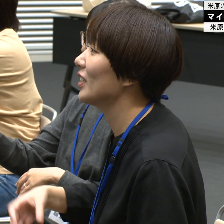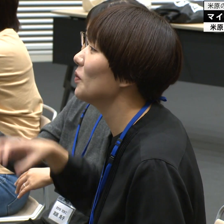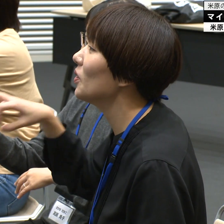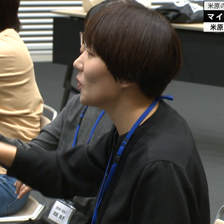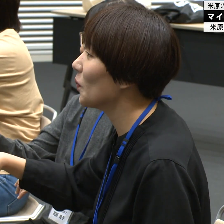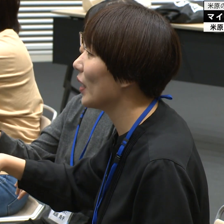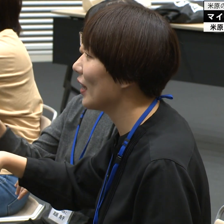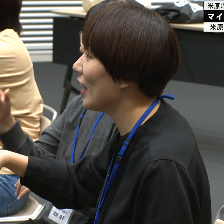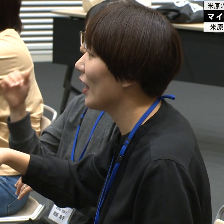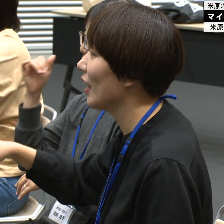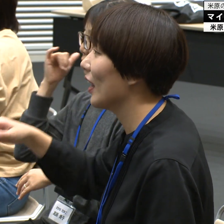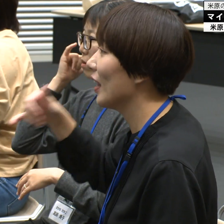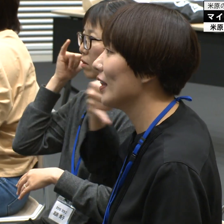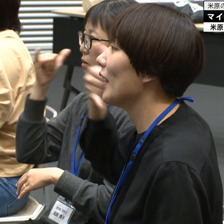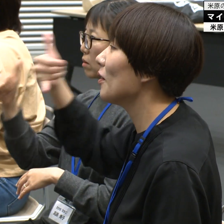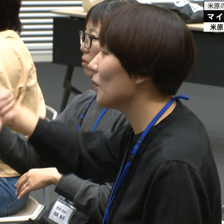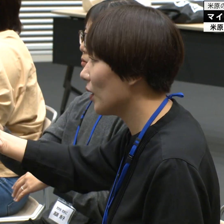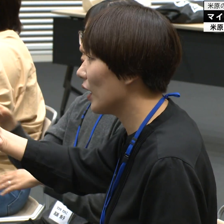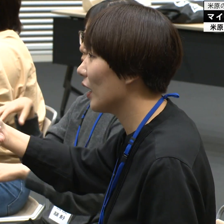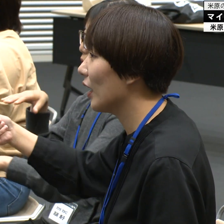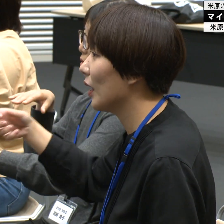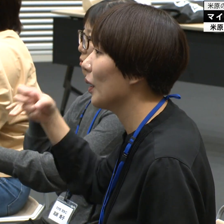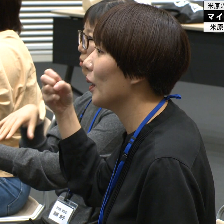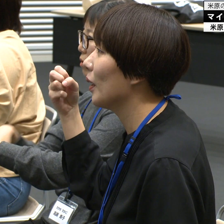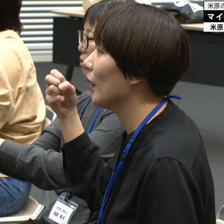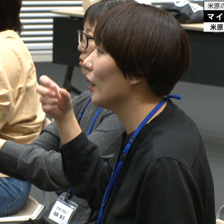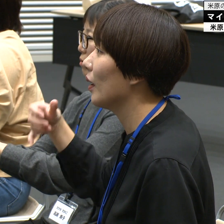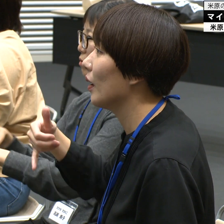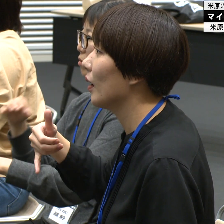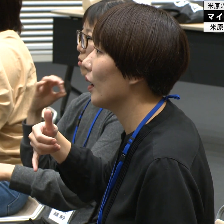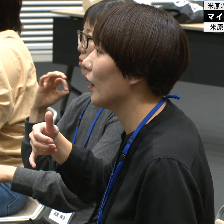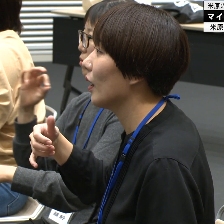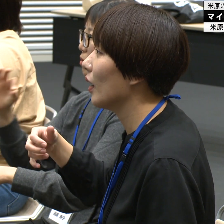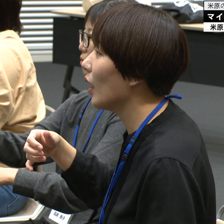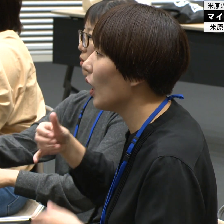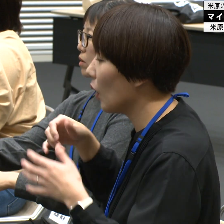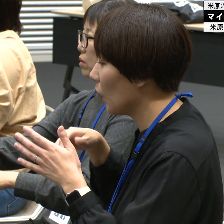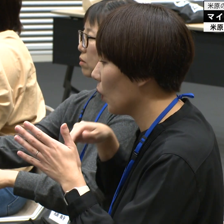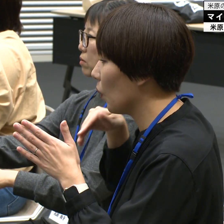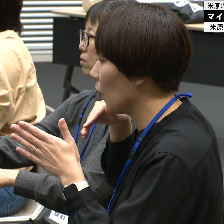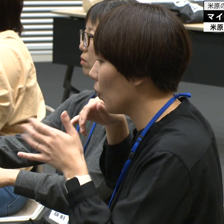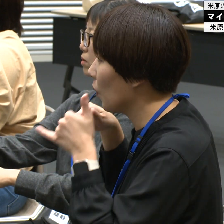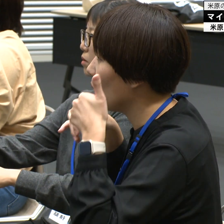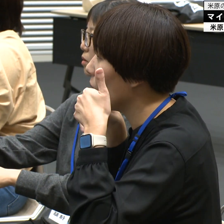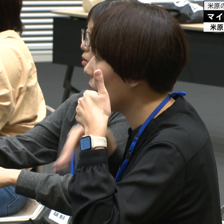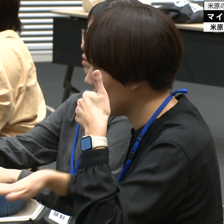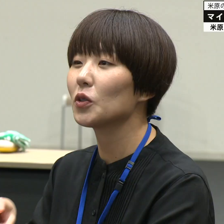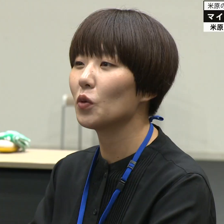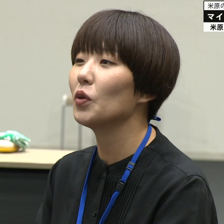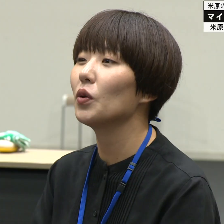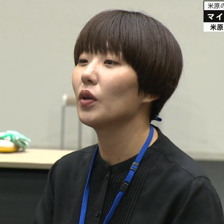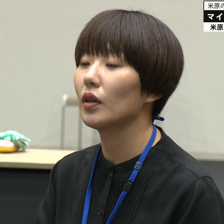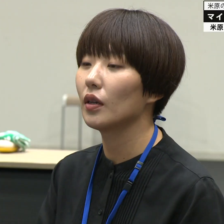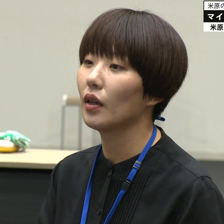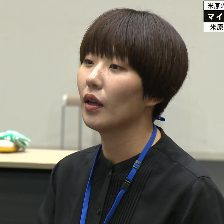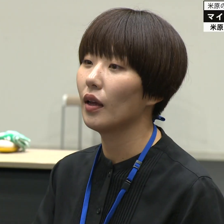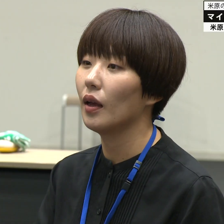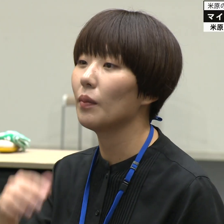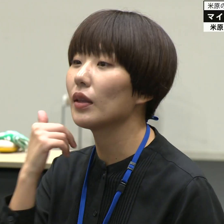コミュニケーションを大切にし、もっと多くの人に手話を知ってもらいたいという白石さん。最後に同世代の若